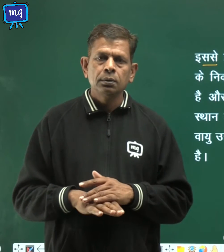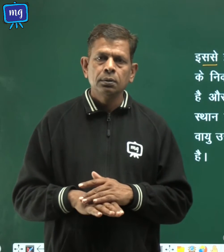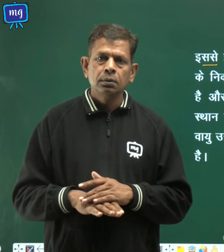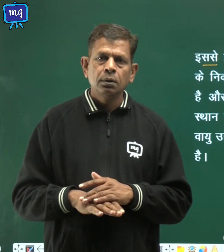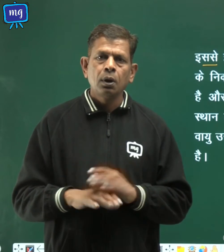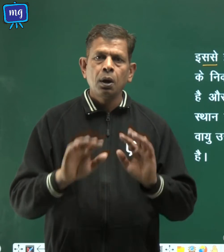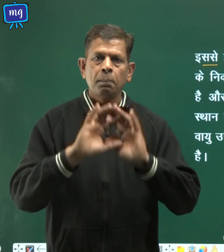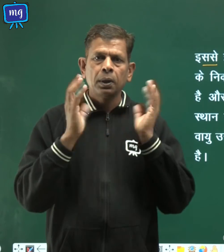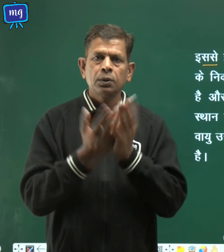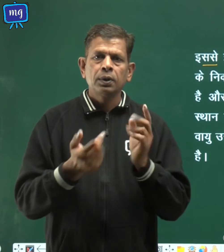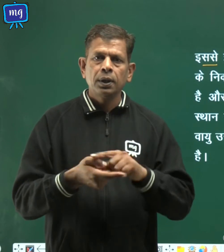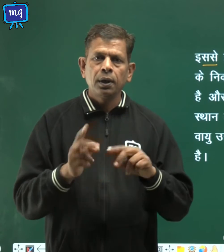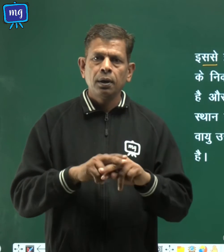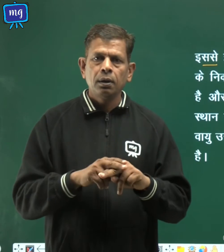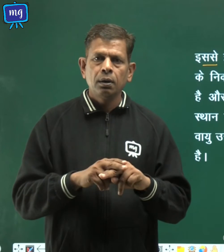पृथ्वी के